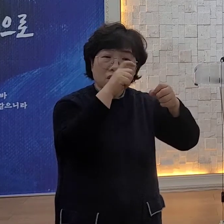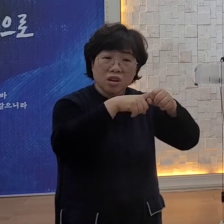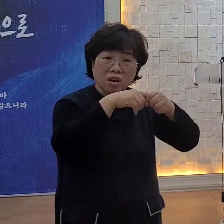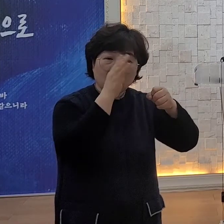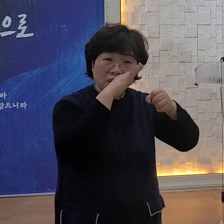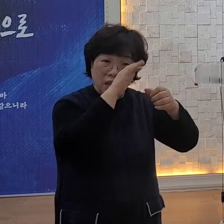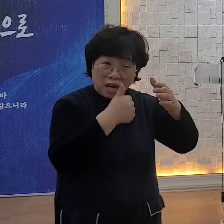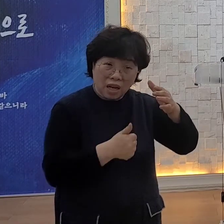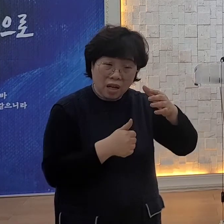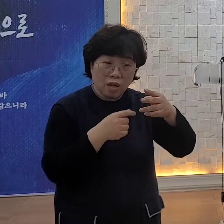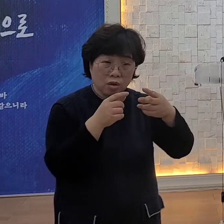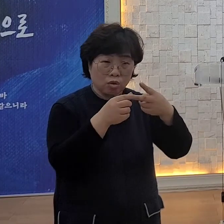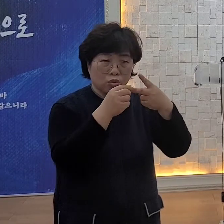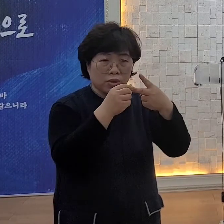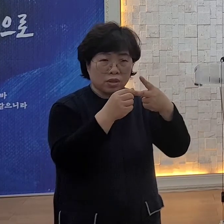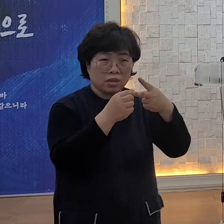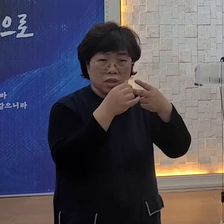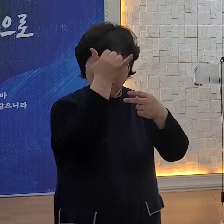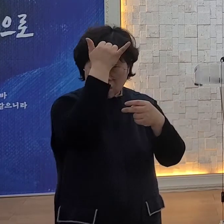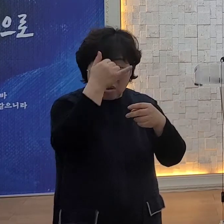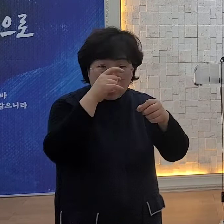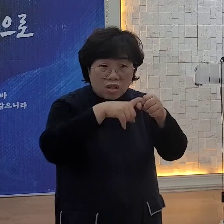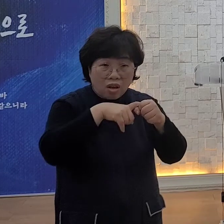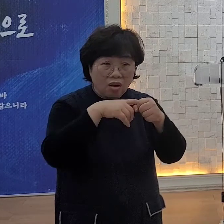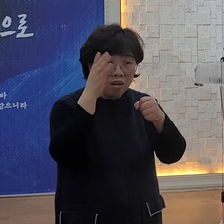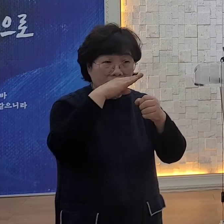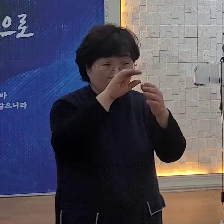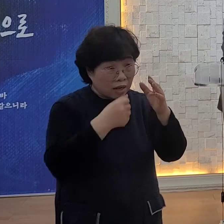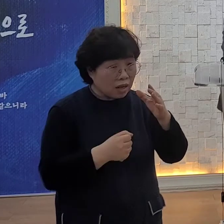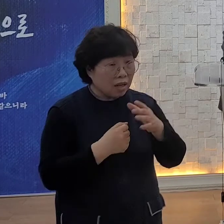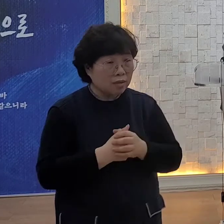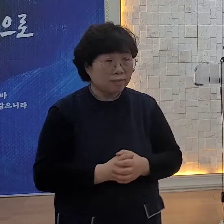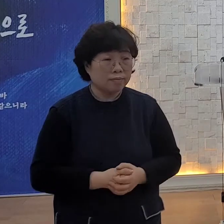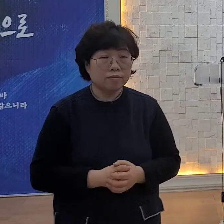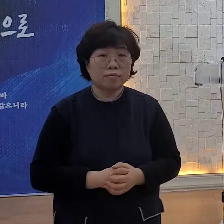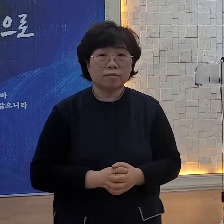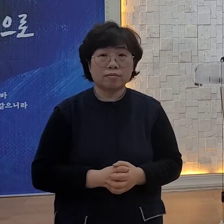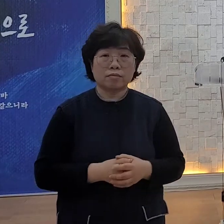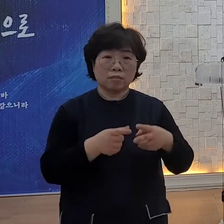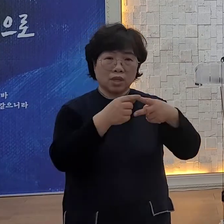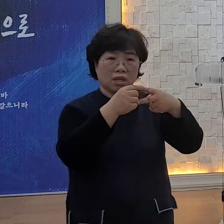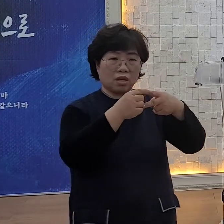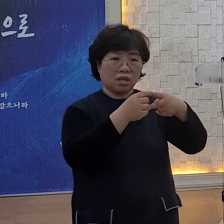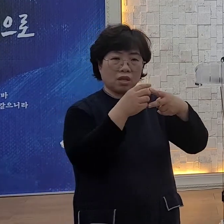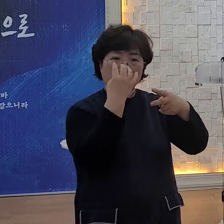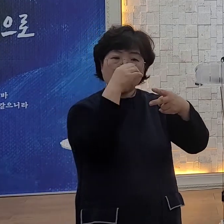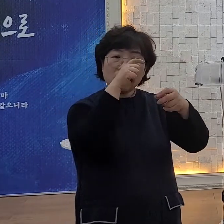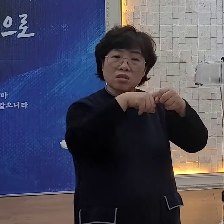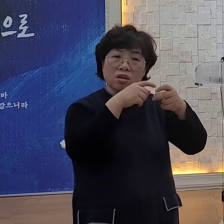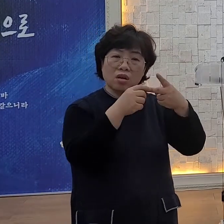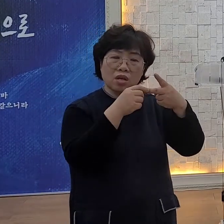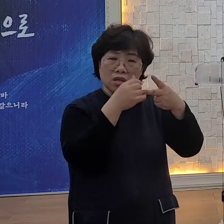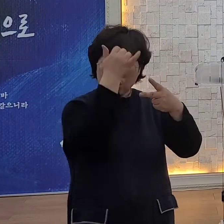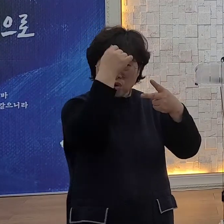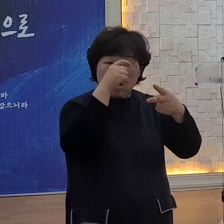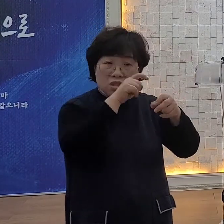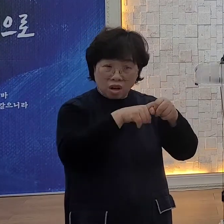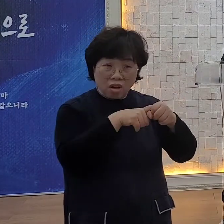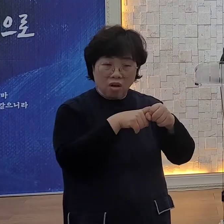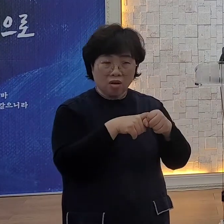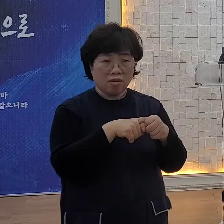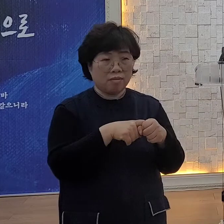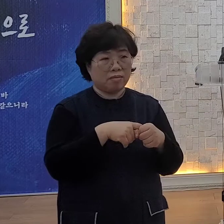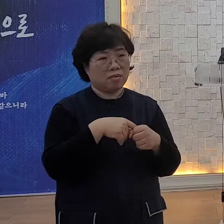읽은 본문이잖아요. 29절에서 우리 31절인데 다시 한번 이게 이제 윤리적인 타락이다라는 것을